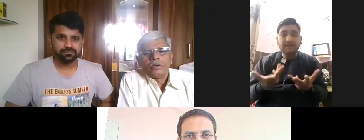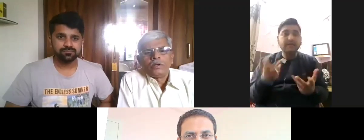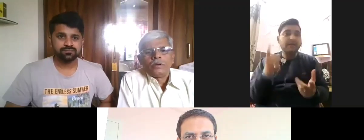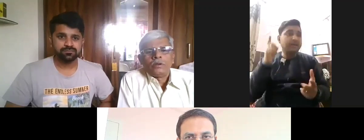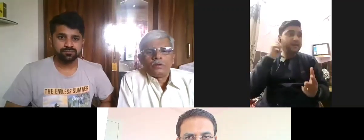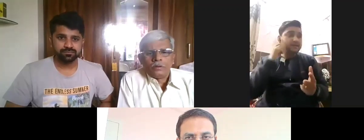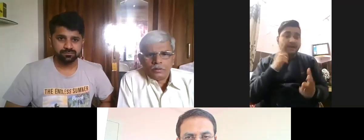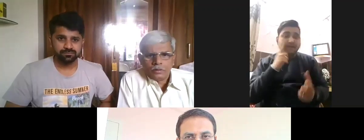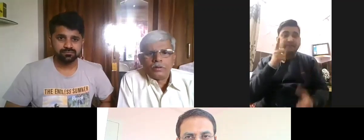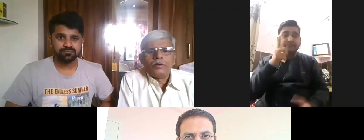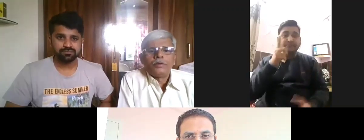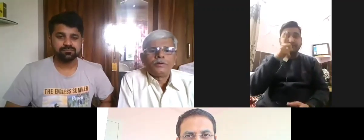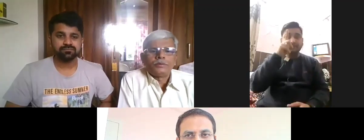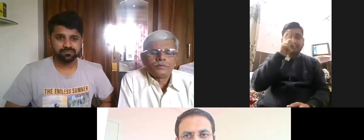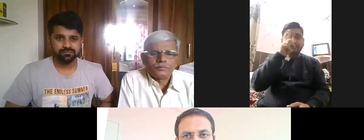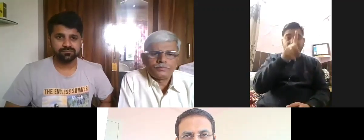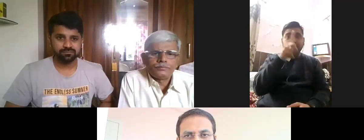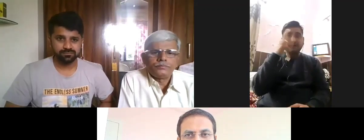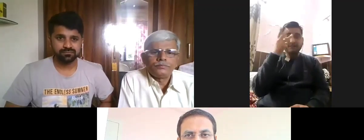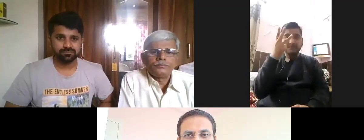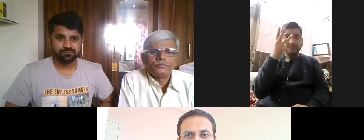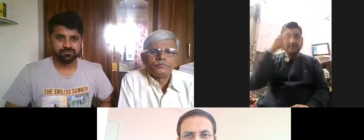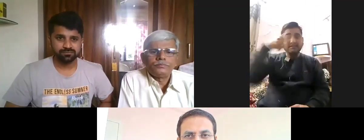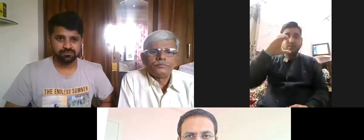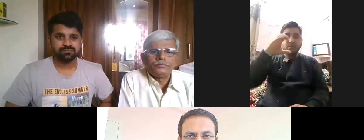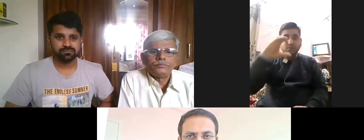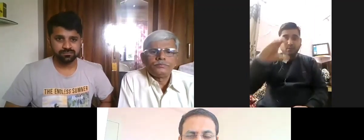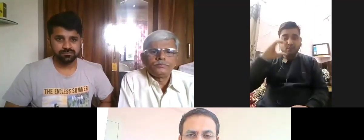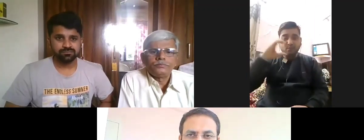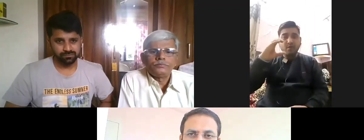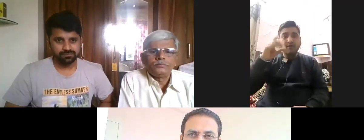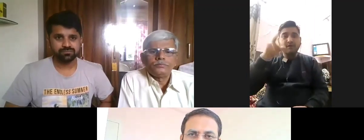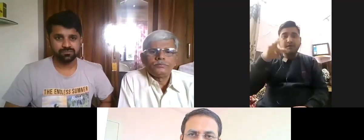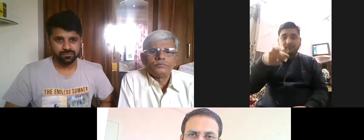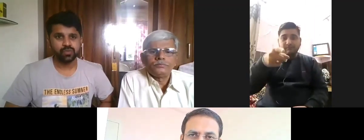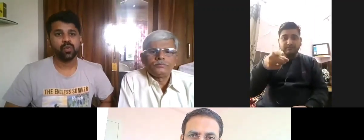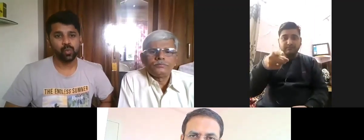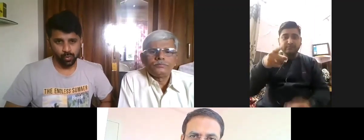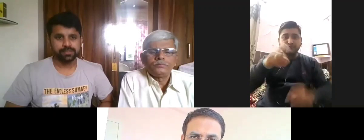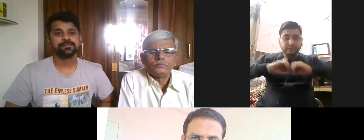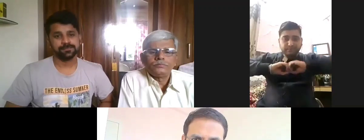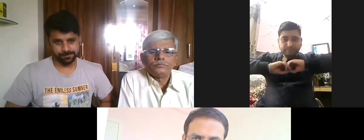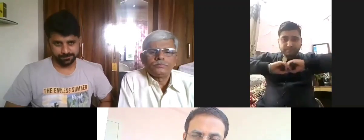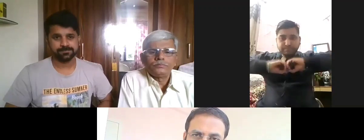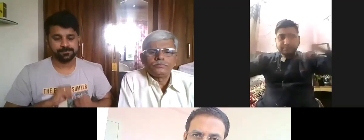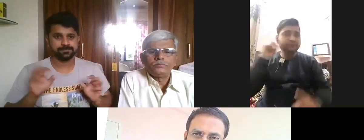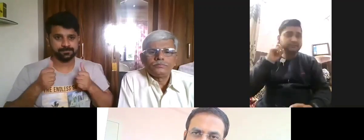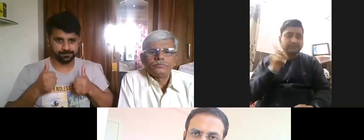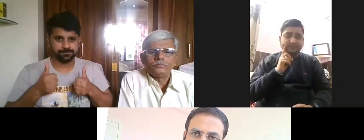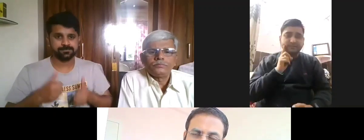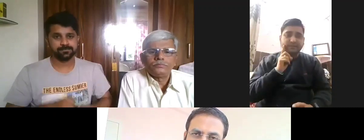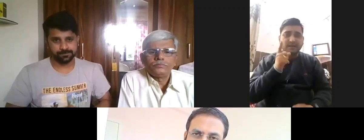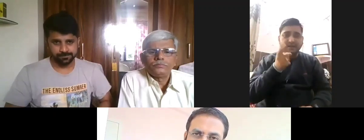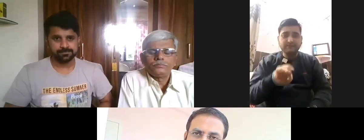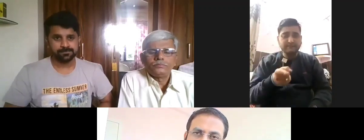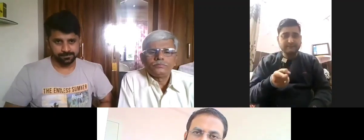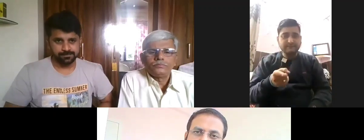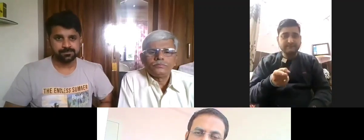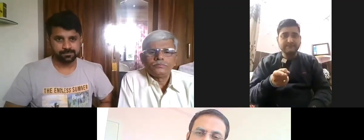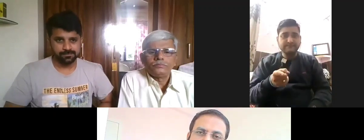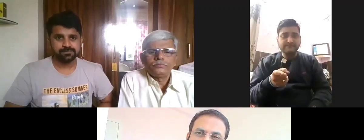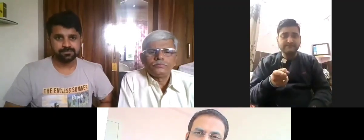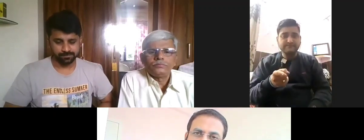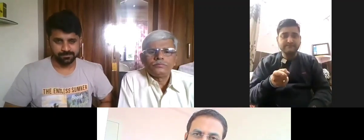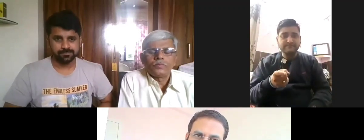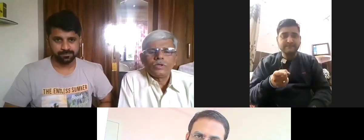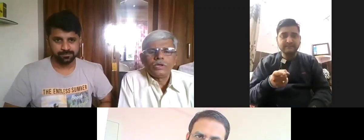जो दिव्यांग लोगों के प्रति संवेदनशीलता रखते हैं, बढ़ाना चाहते हैं, उनके